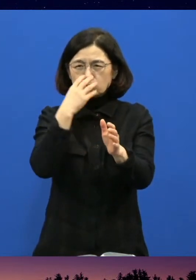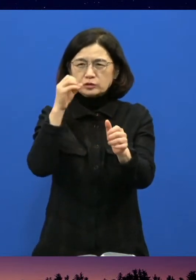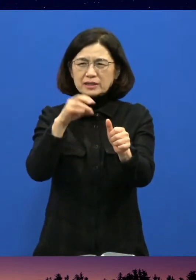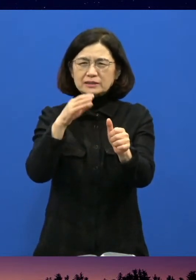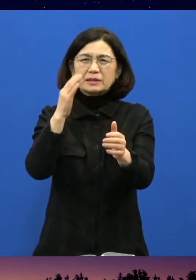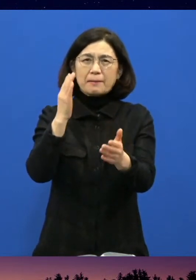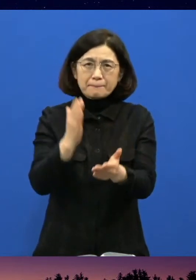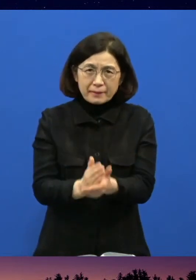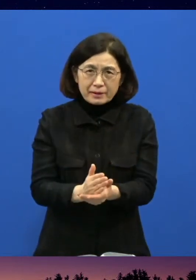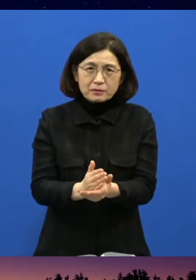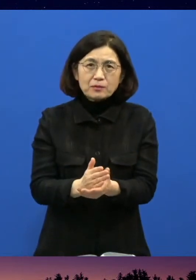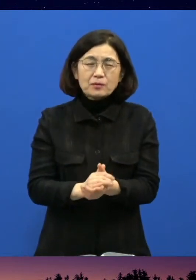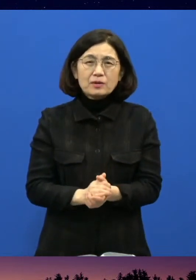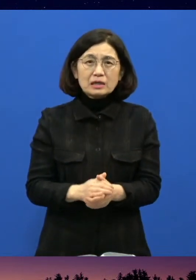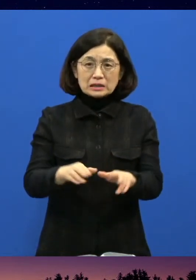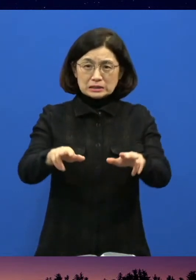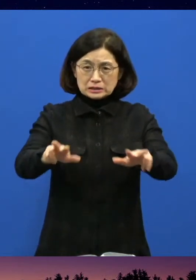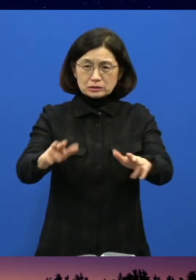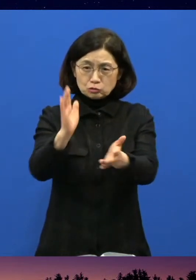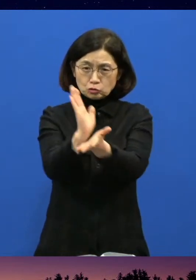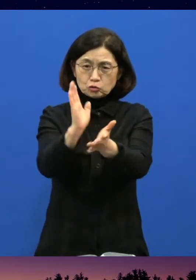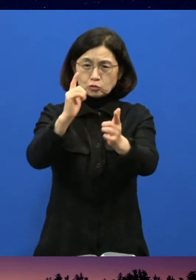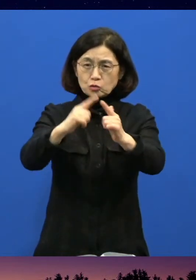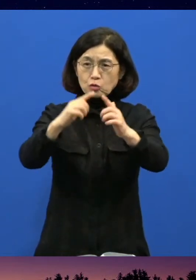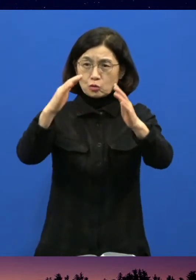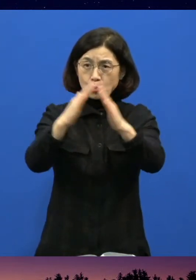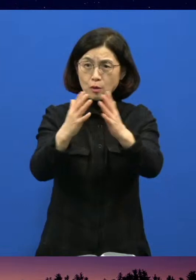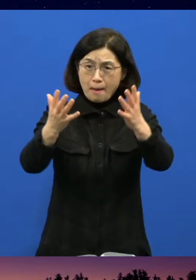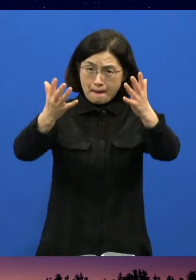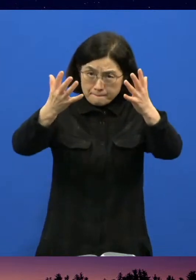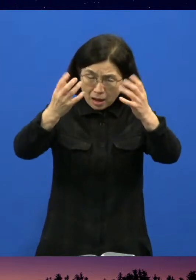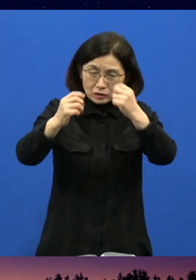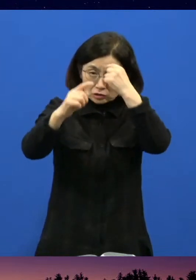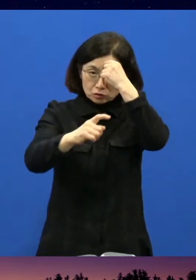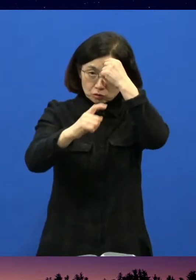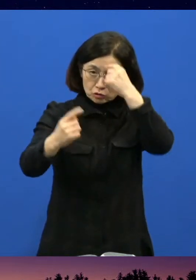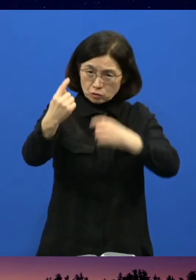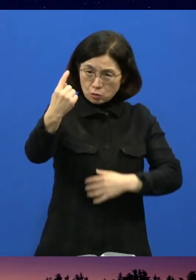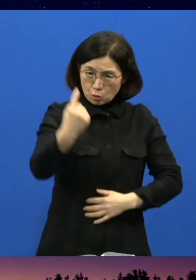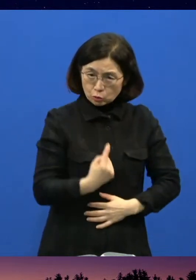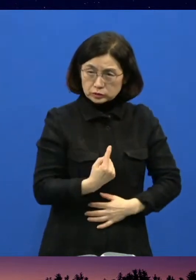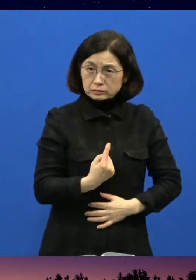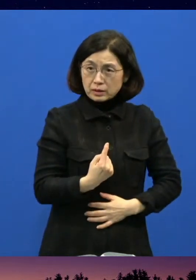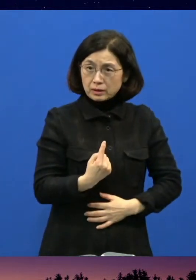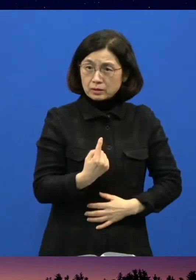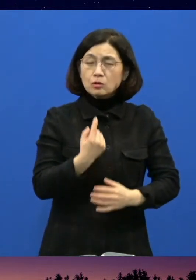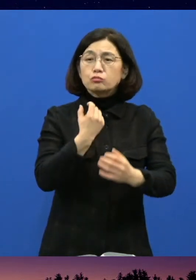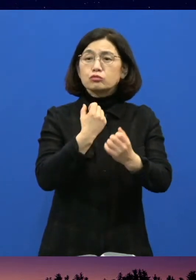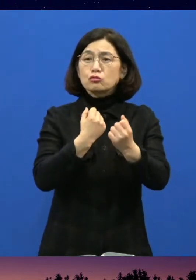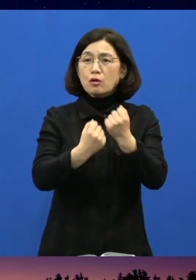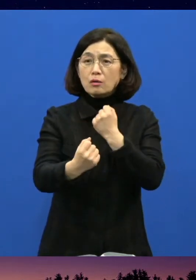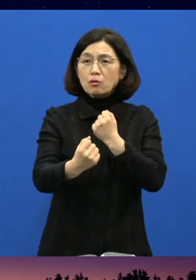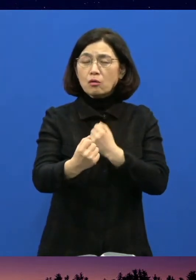성도들이 오는데도 지금 우리 수영로교회 큰 어려움 없이 잘 지나갔죠, 그죠? 아주 놀라운 겁니다.